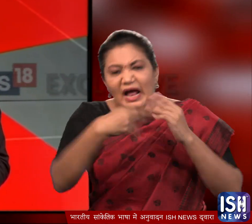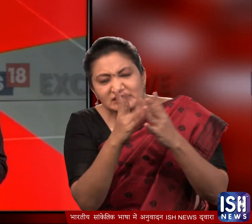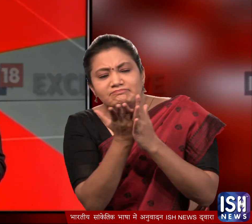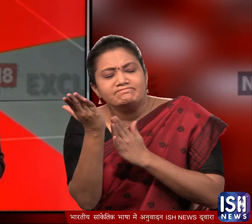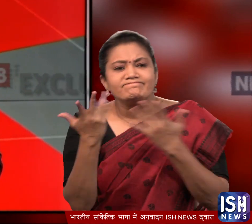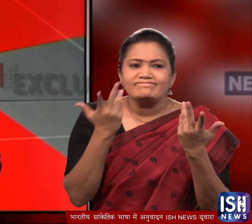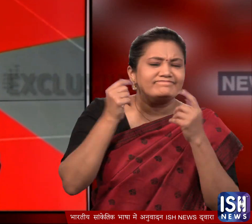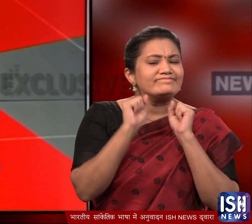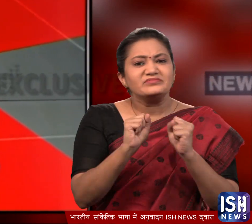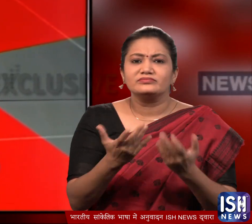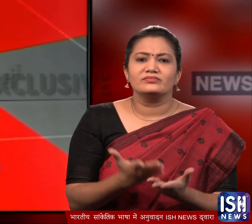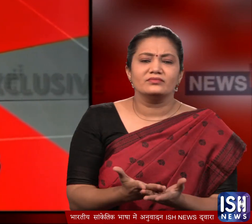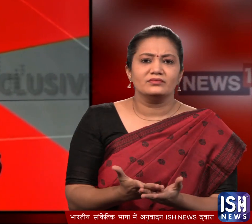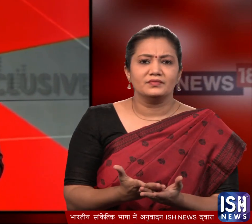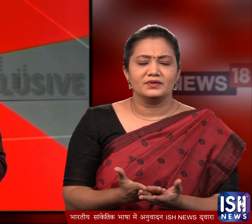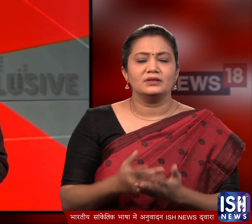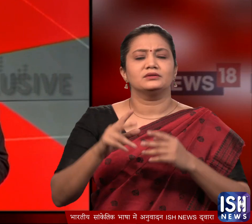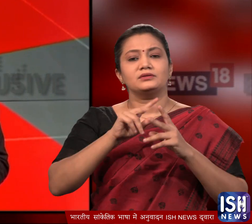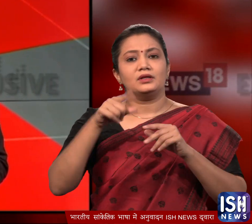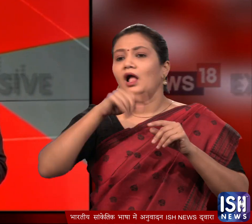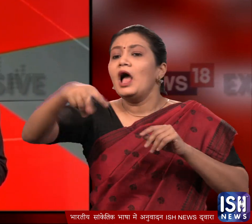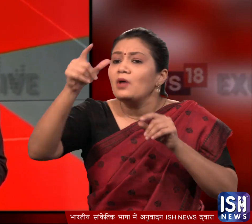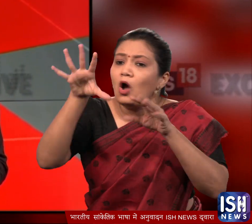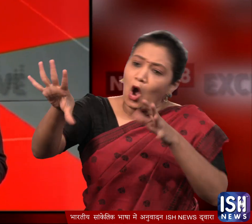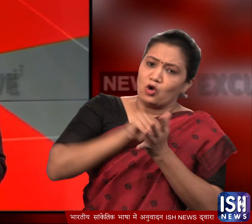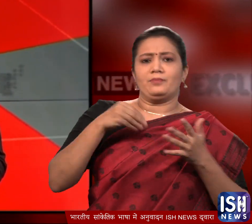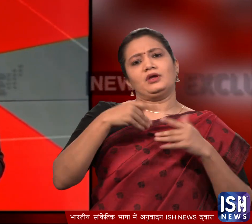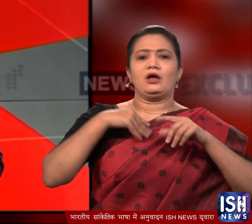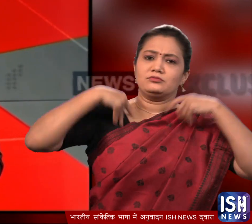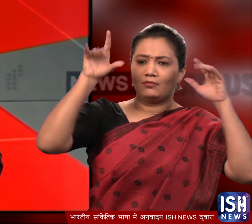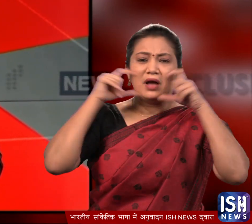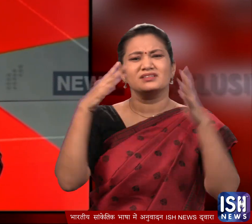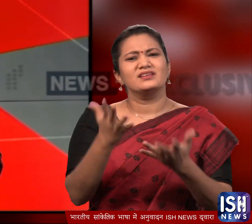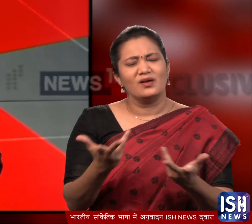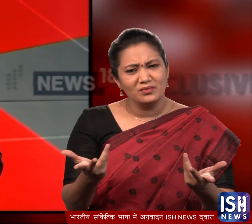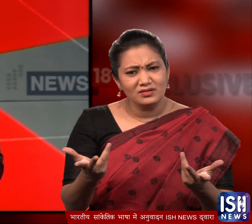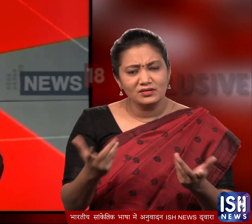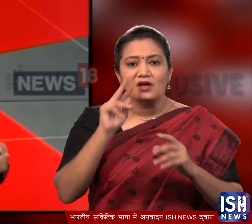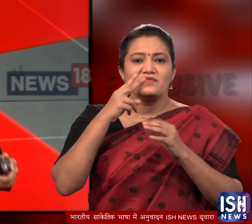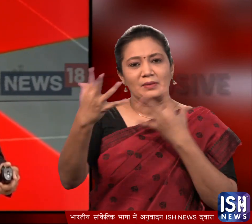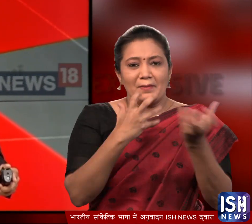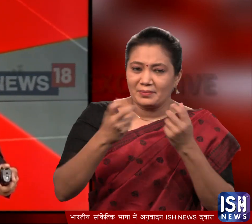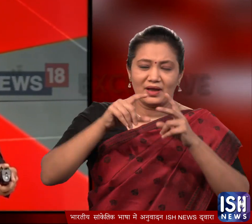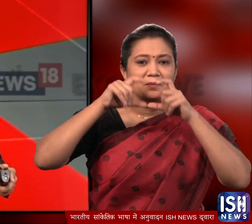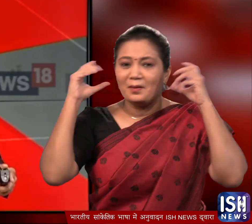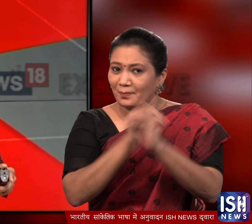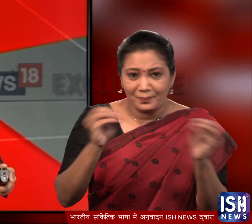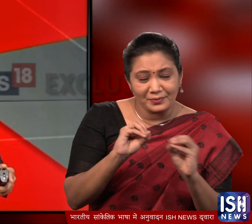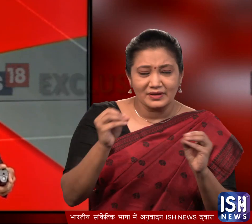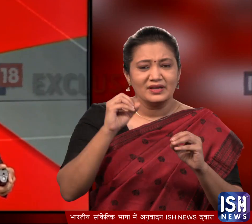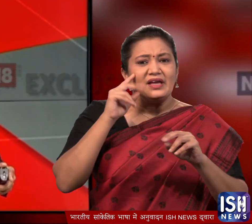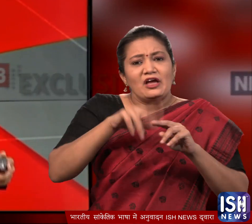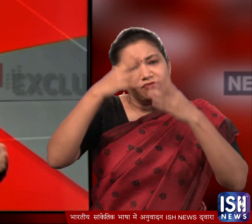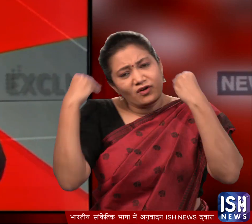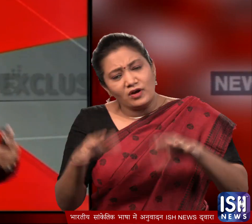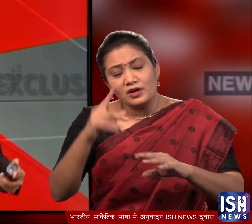कि कोई दूसरा तरीका दूर दूर तक नजर नहीं आ रहा। दूसरों ने नहीं पहना इसलिए हम नहीं पहने। हमें जो लोग सब्जी मंडियों में बिना मास्क लगाए